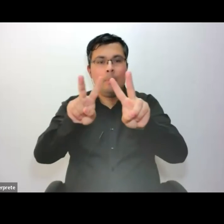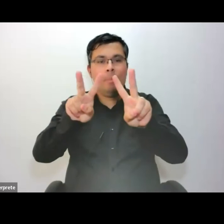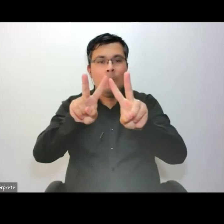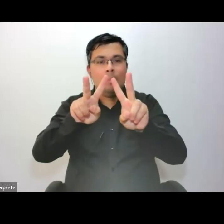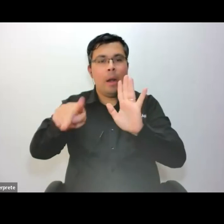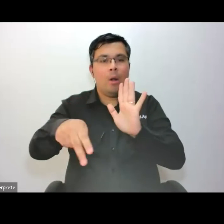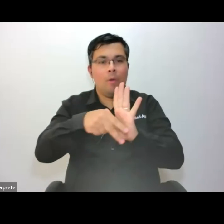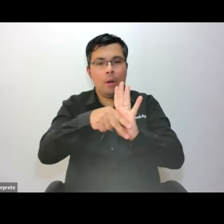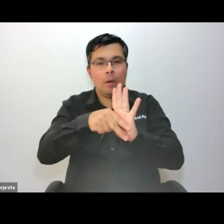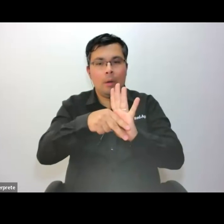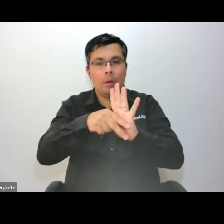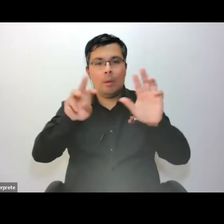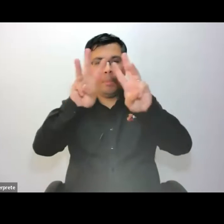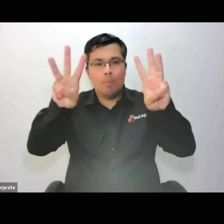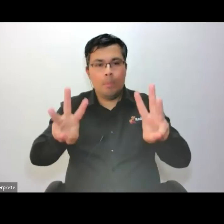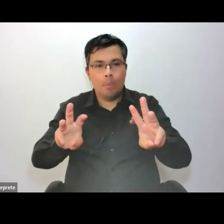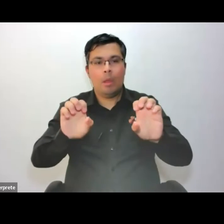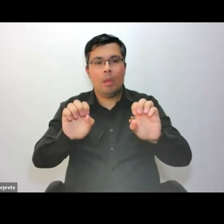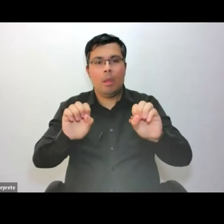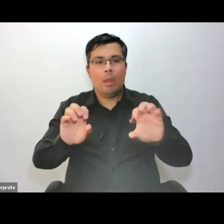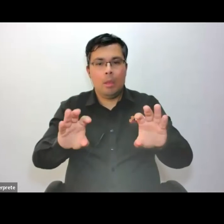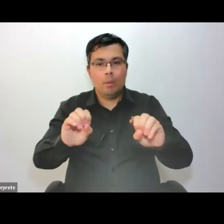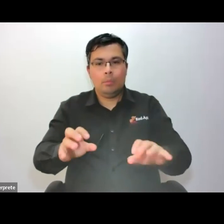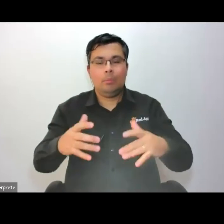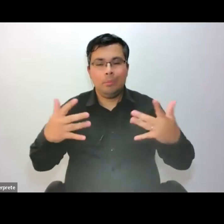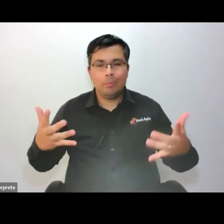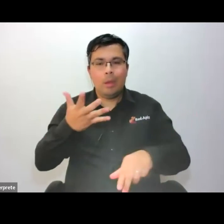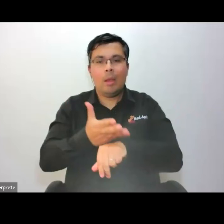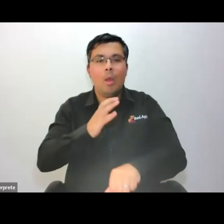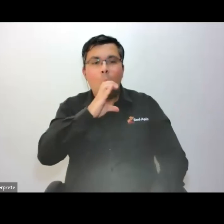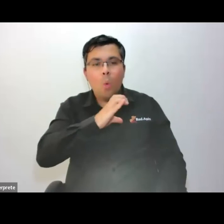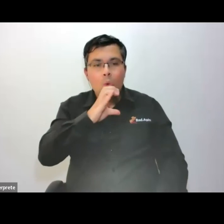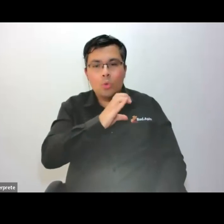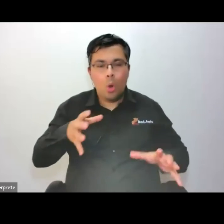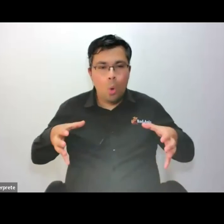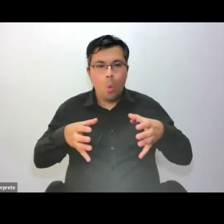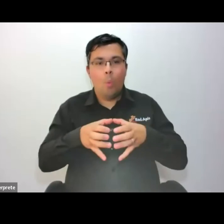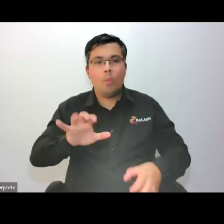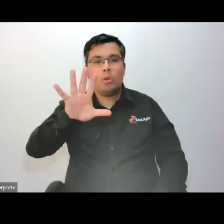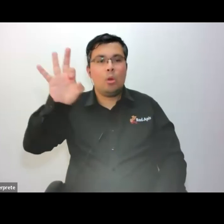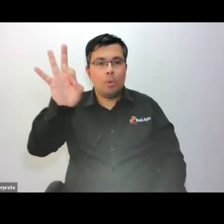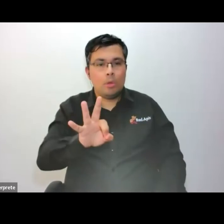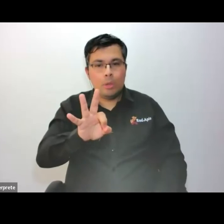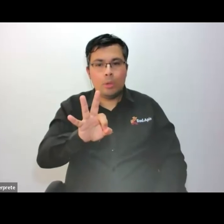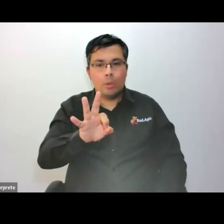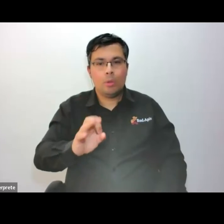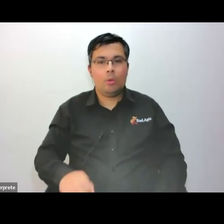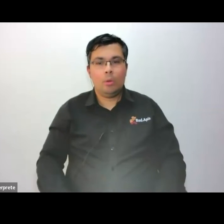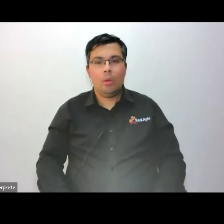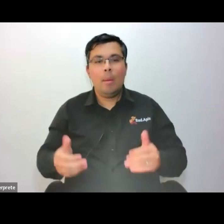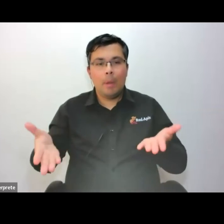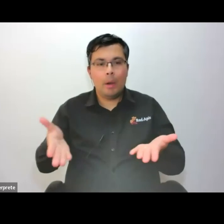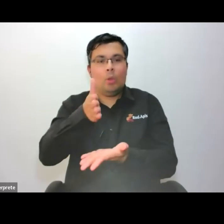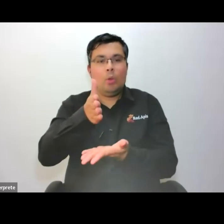5% por curso de cupos, de un 5% por curso para estos estudiantes y es una regla que